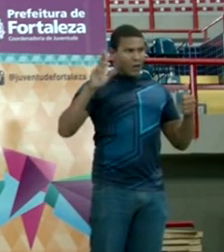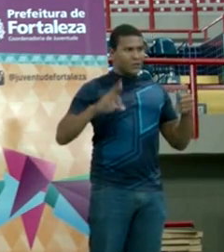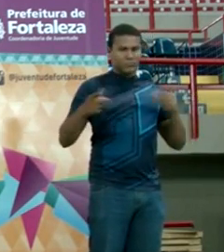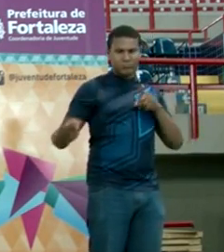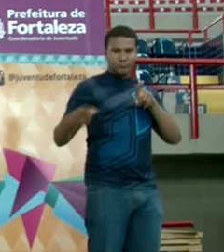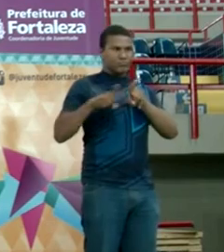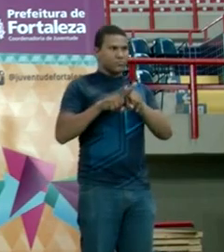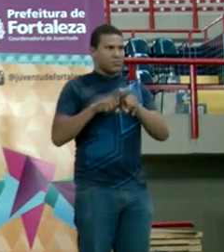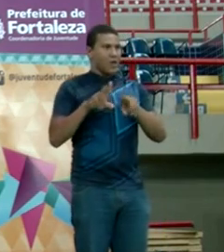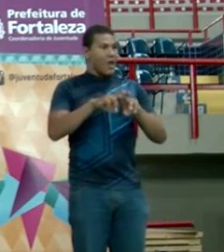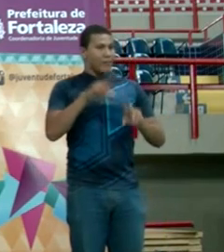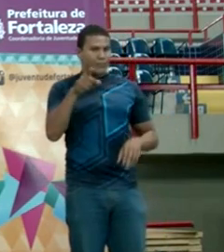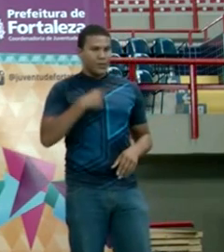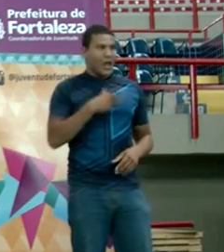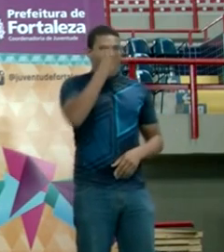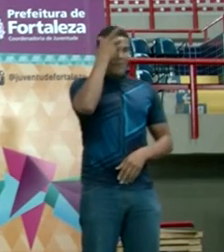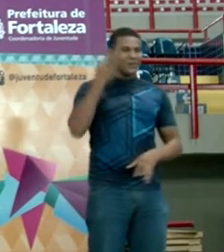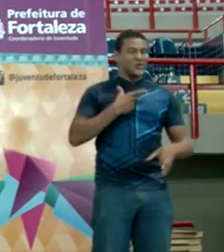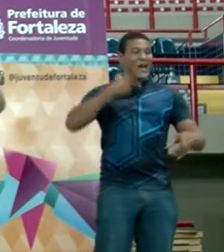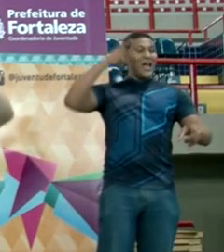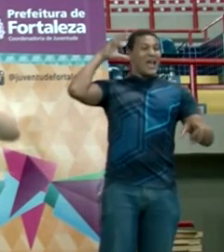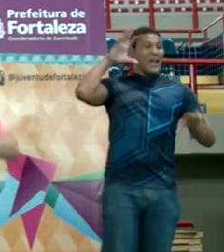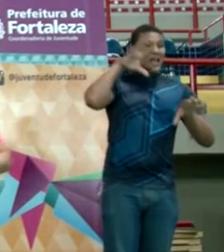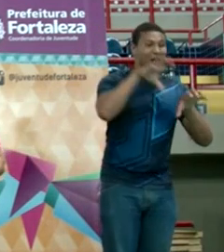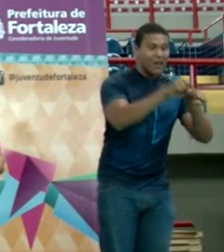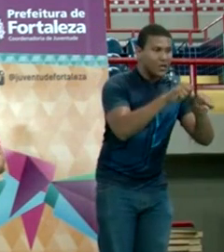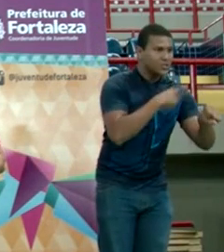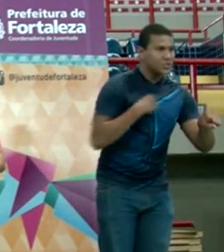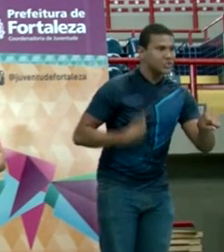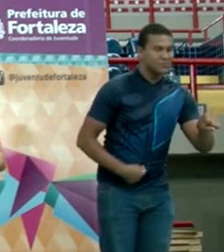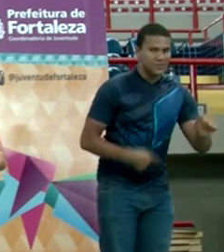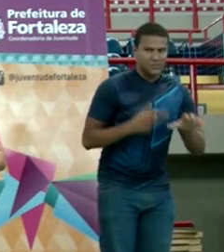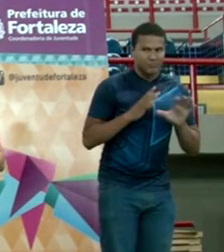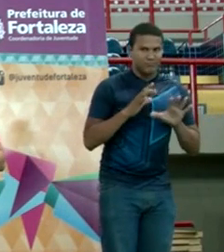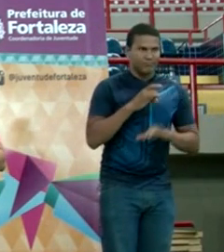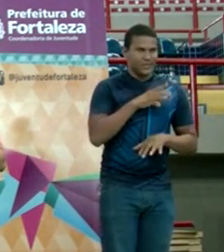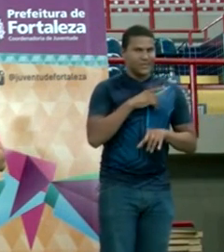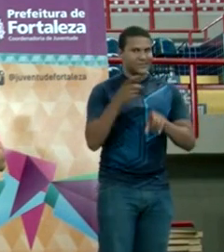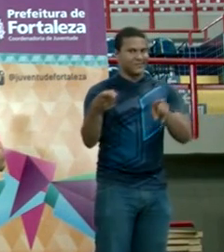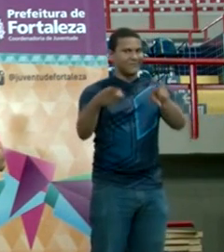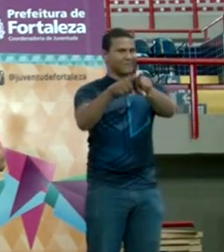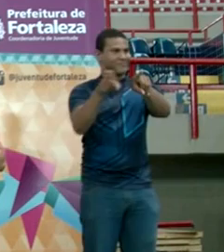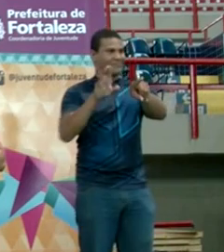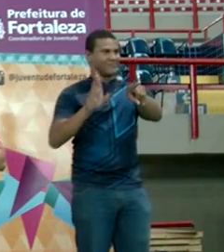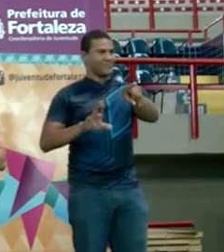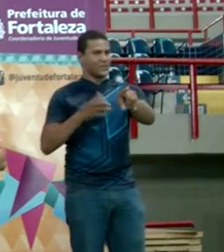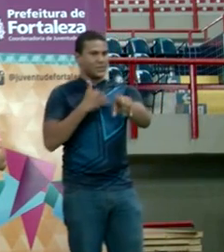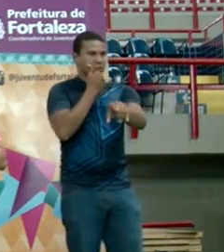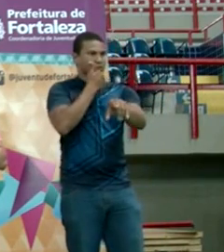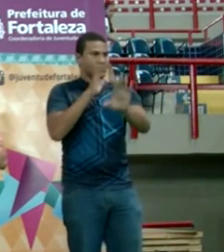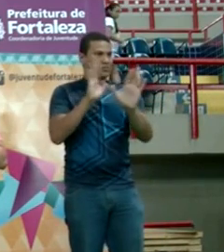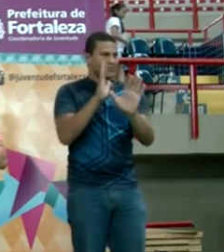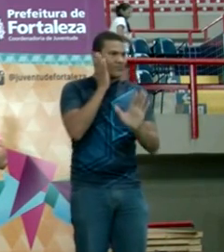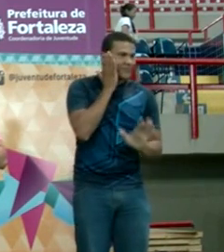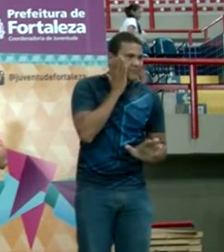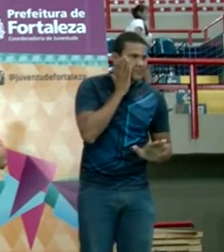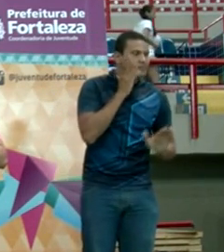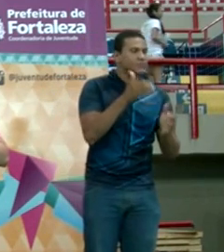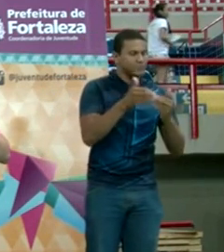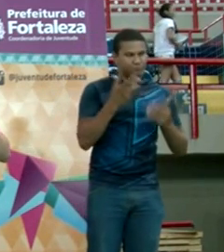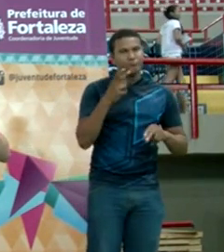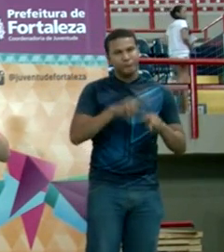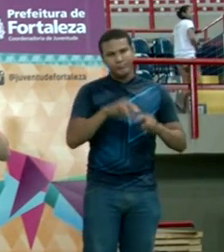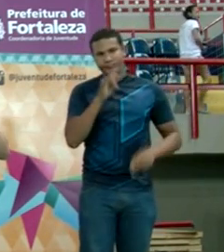teve coragem de atacar a China, porque a União Soviética está aliada a ele. Os anos 50 começa